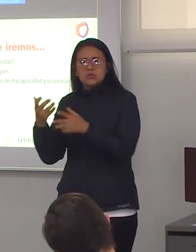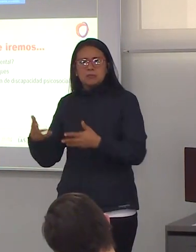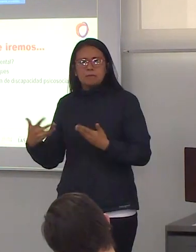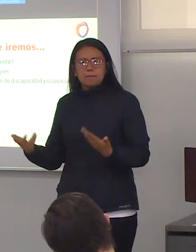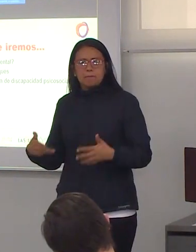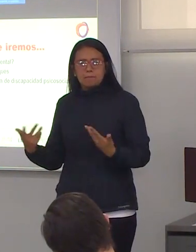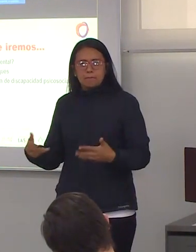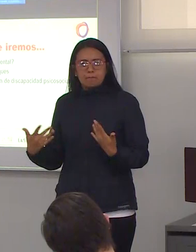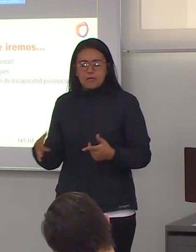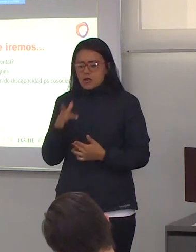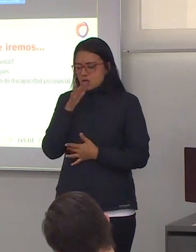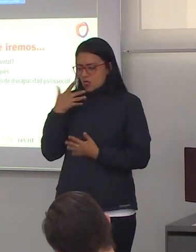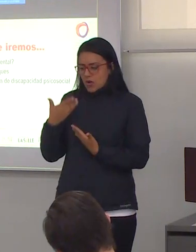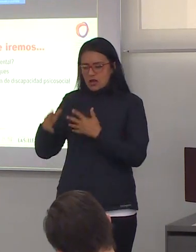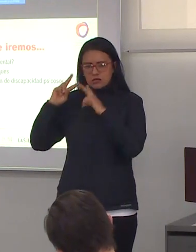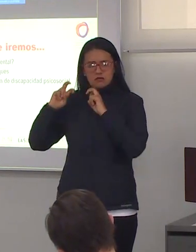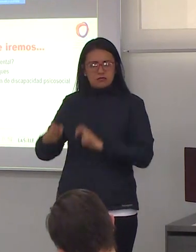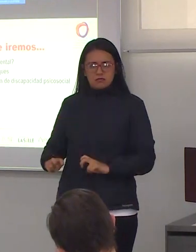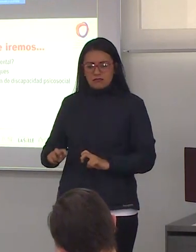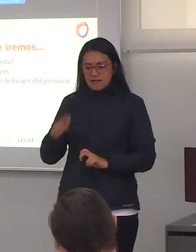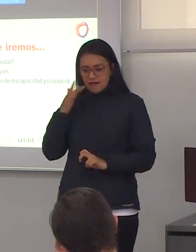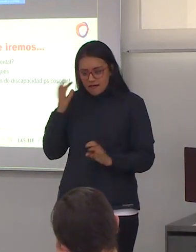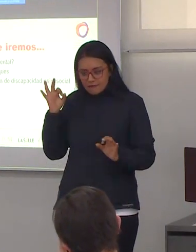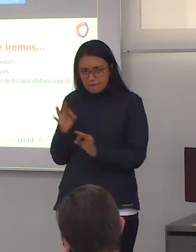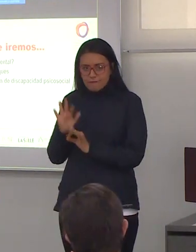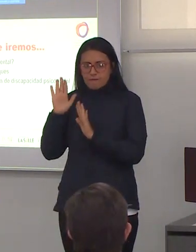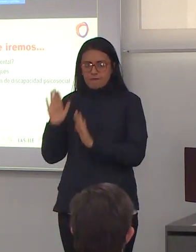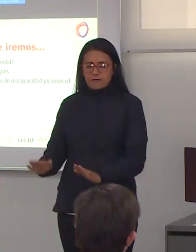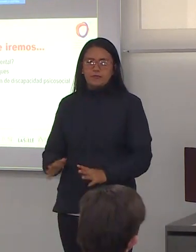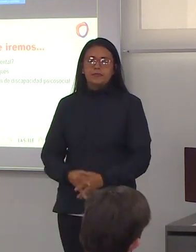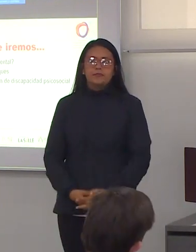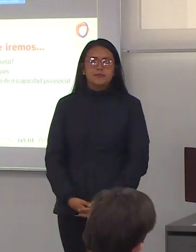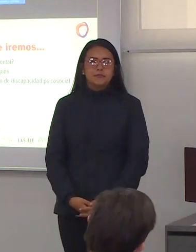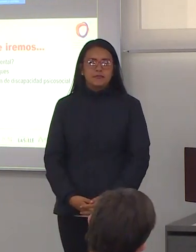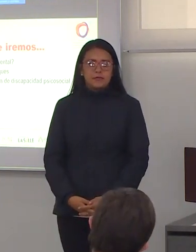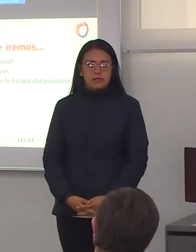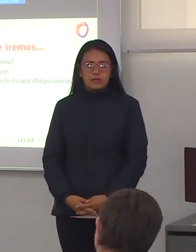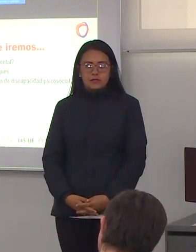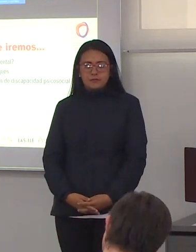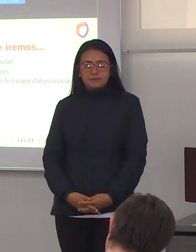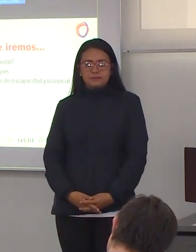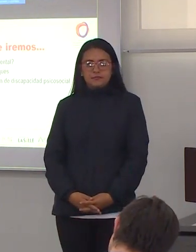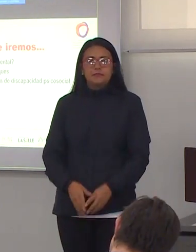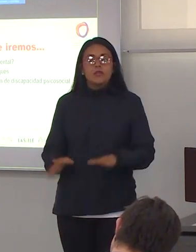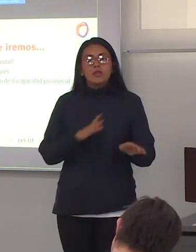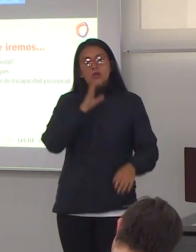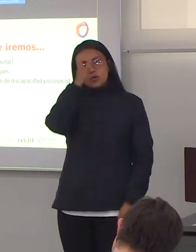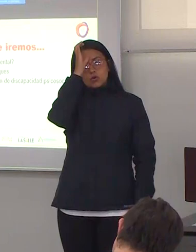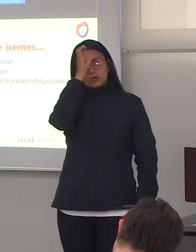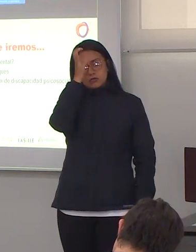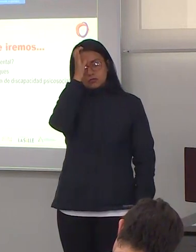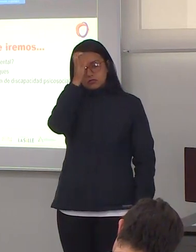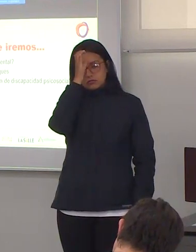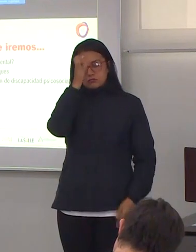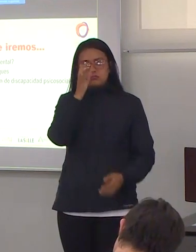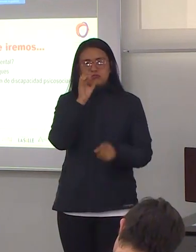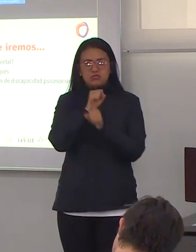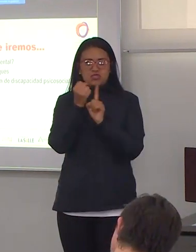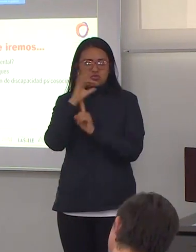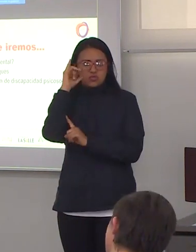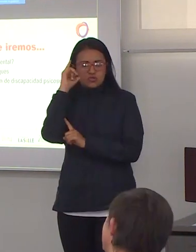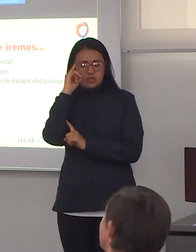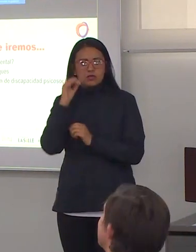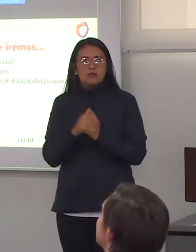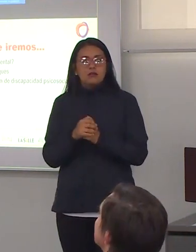no hay mucho trabajo al respecto desde este enfoque particularmente conceptualización de discapacidad psicosocial como decía